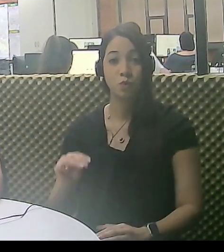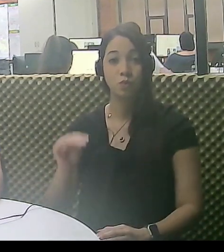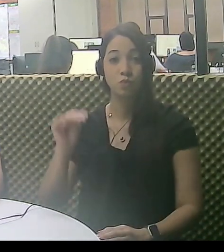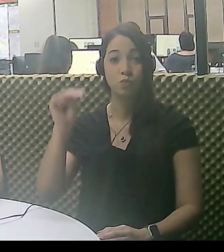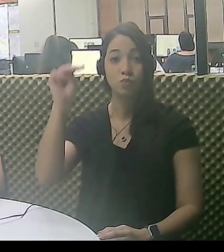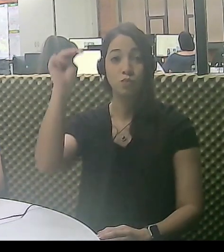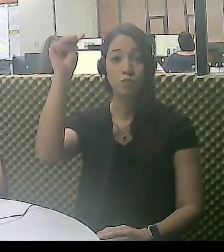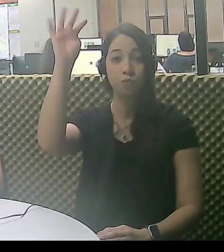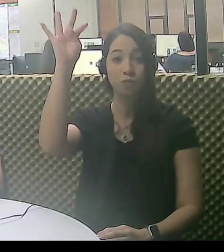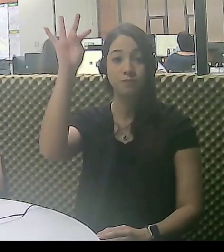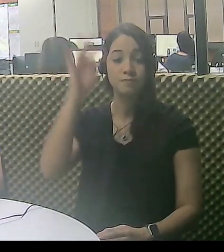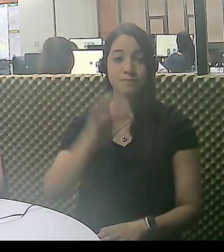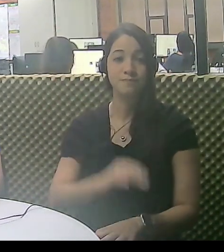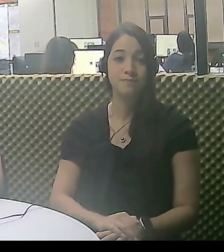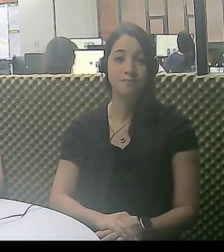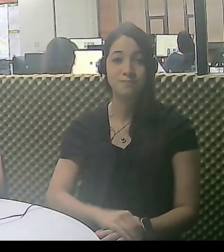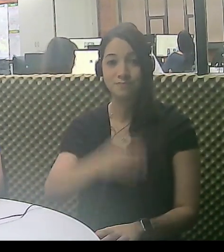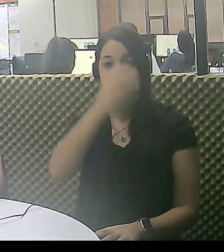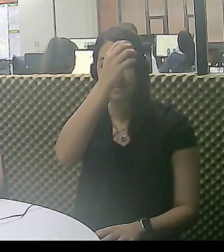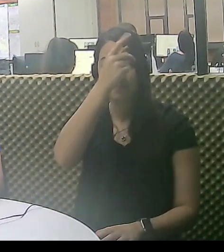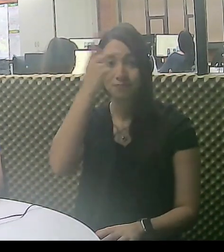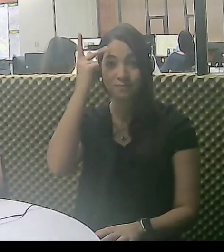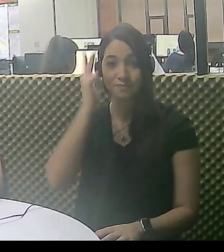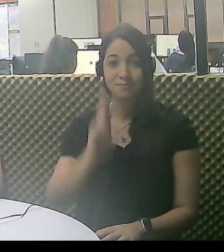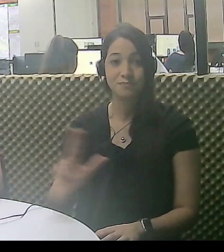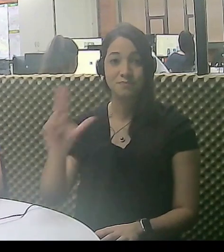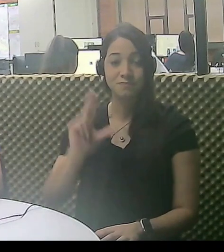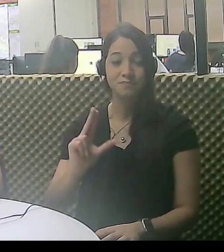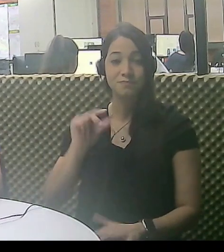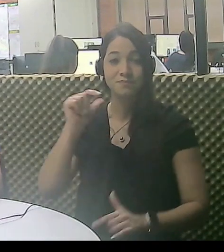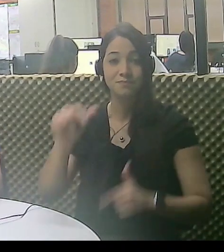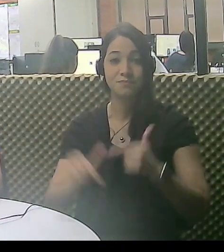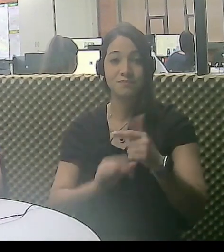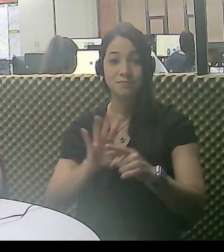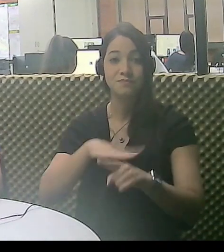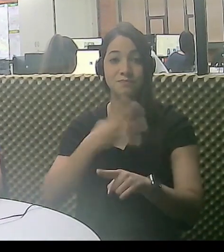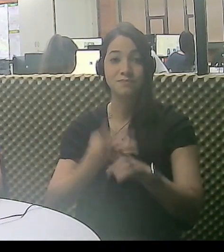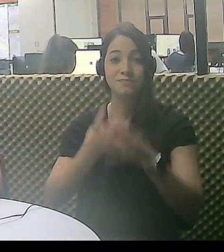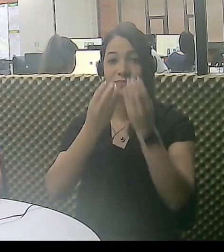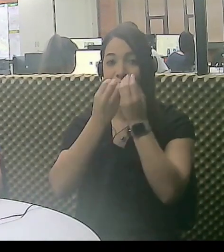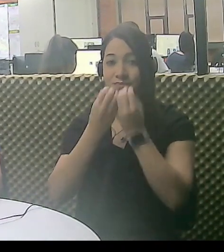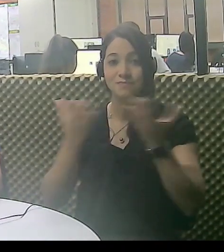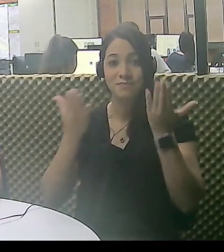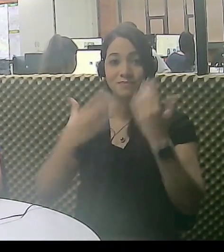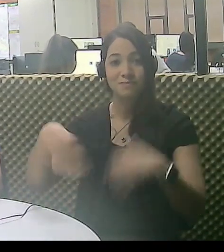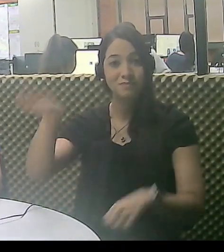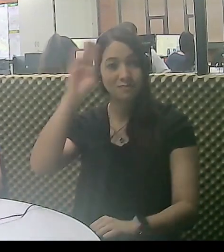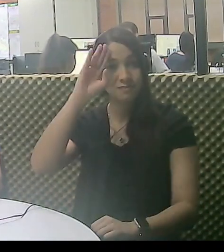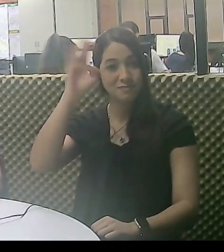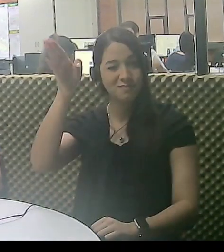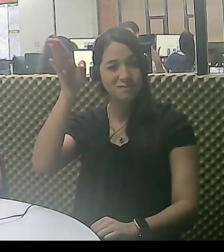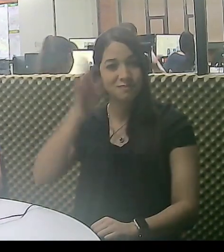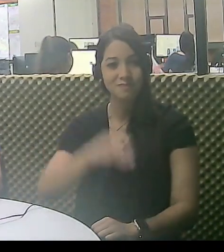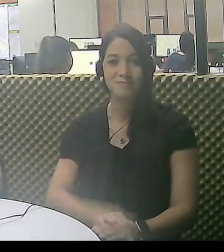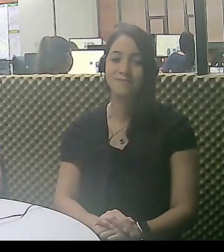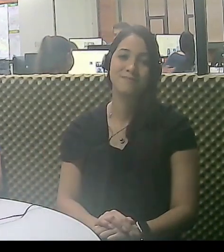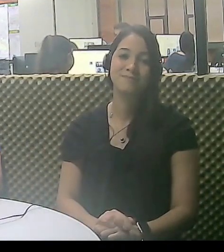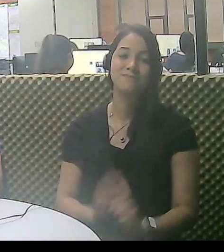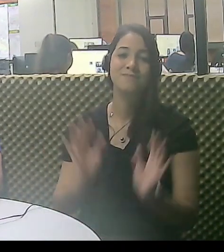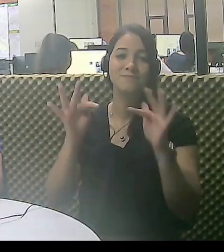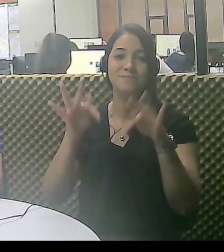Comunicação, Marco Túlio de Castro Kalimann. Prefeitura de Uberlândia. Fazer mais, fazer bem. Até a